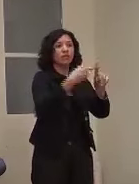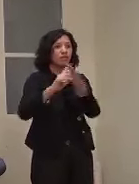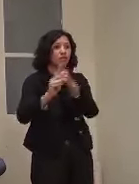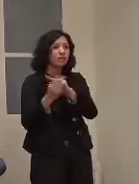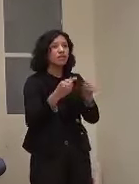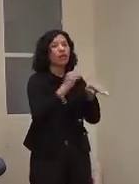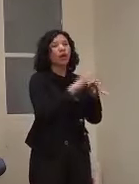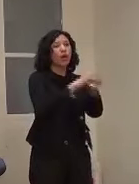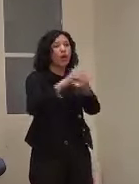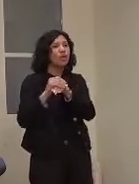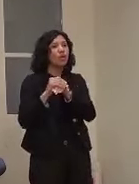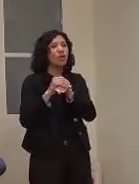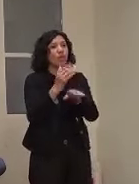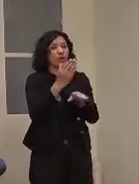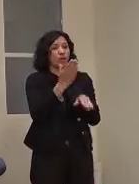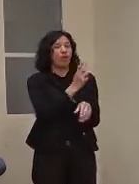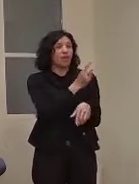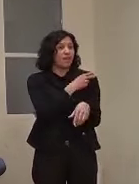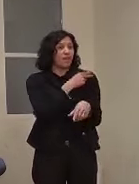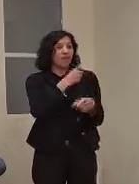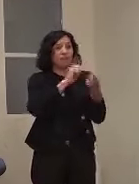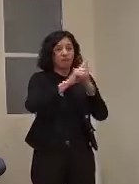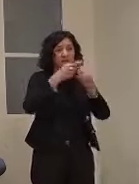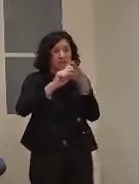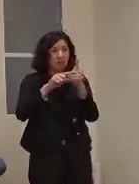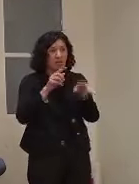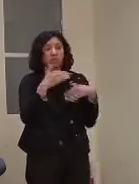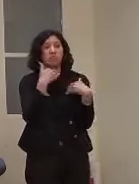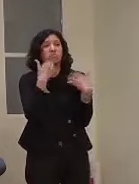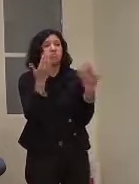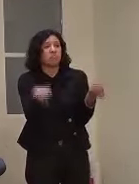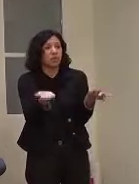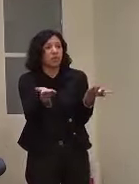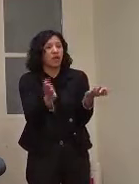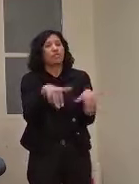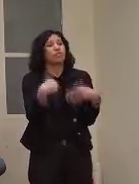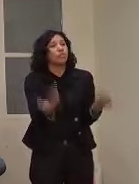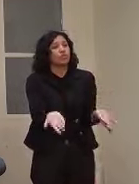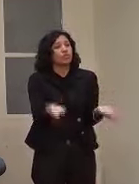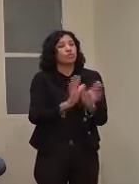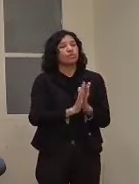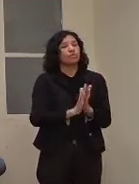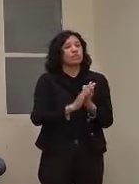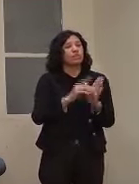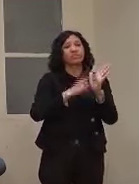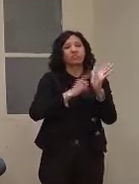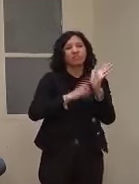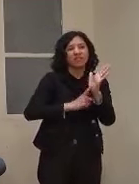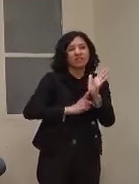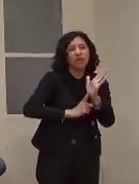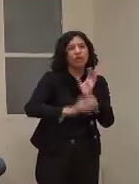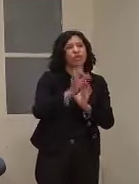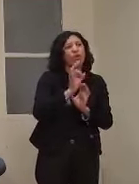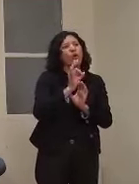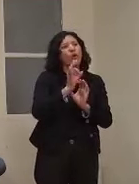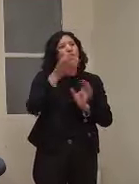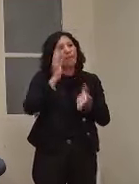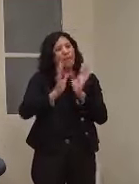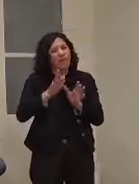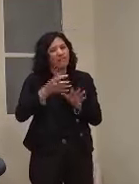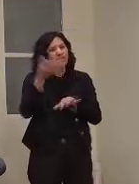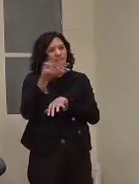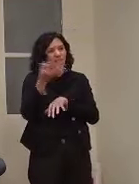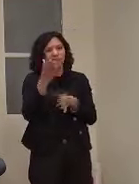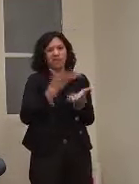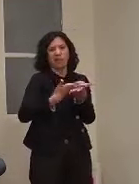padres y el personal y práctico lo cuales no se llevan a cabo procedimientos o tratamientos especiales para